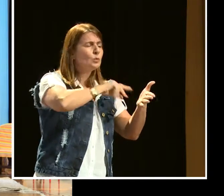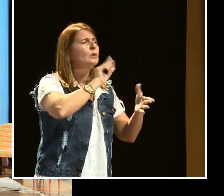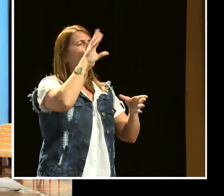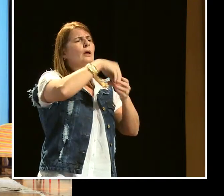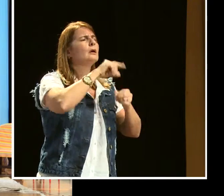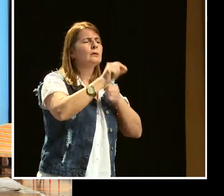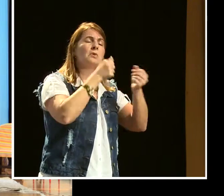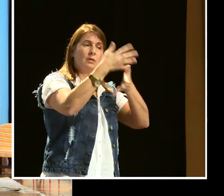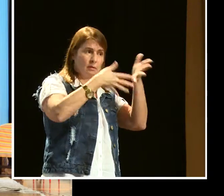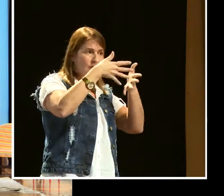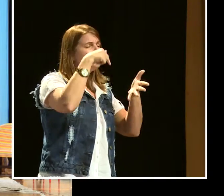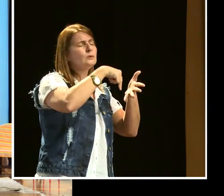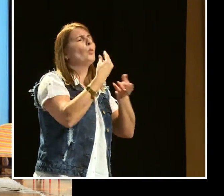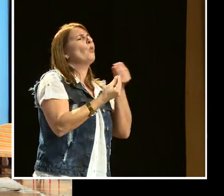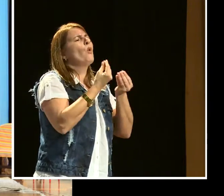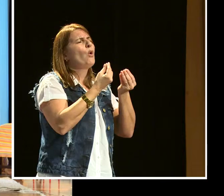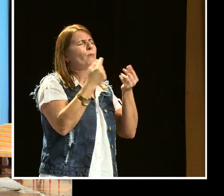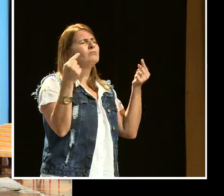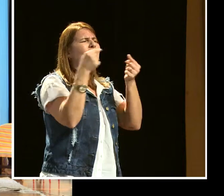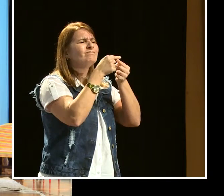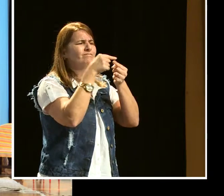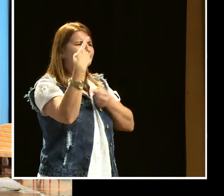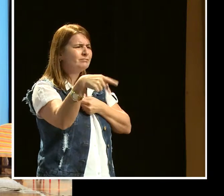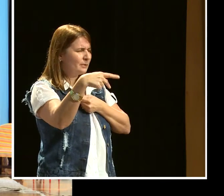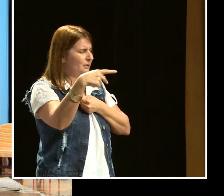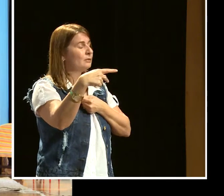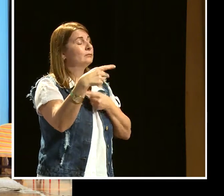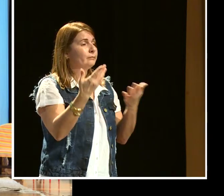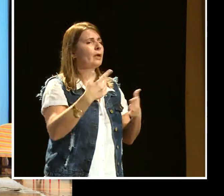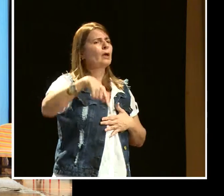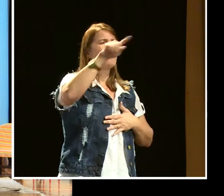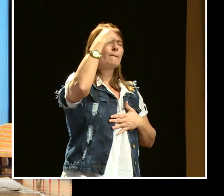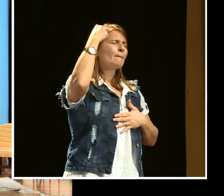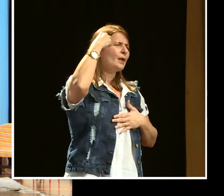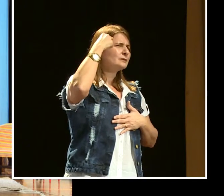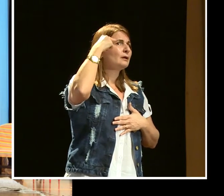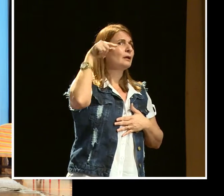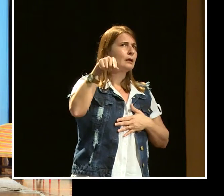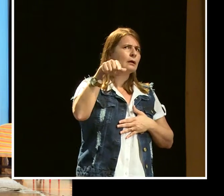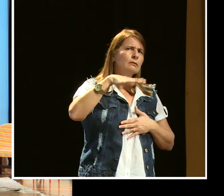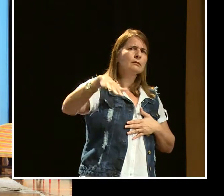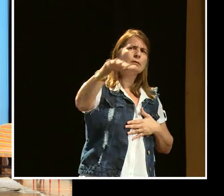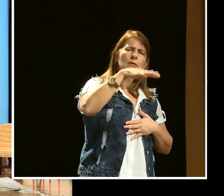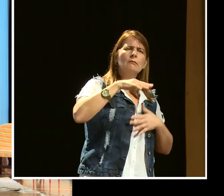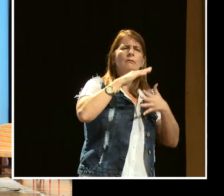A metodologia e o ensino da língua de sinais. Como isso seria aplicado?